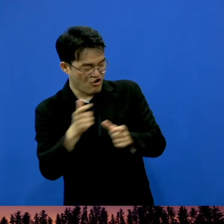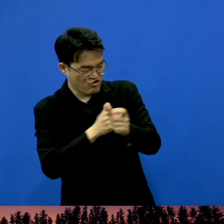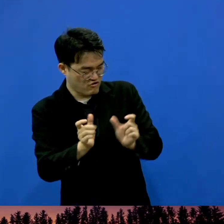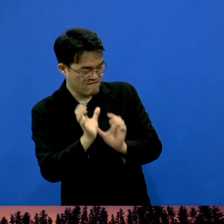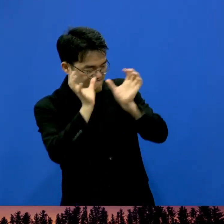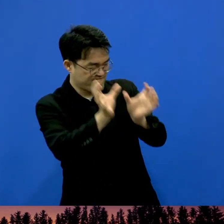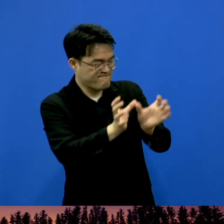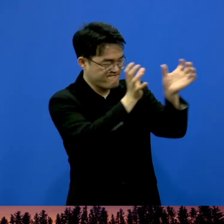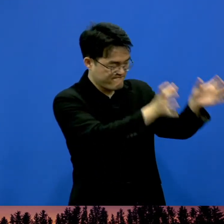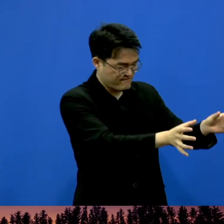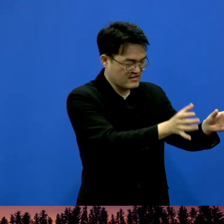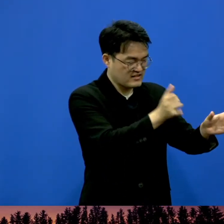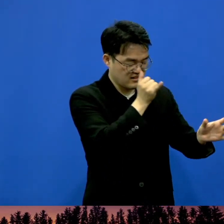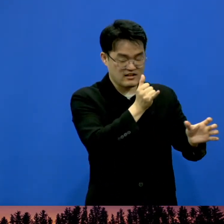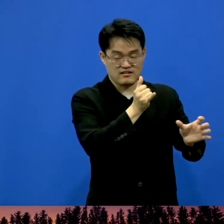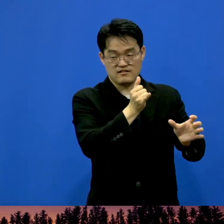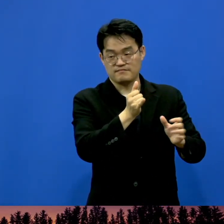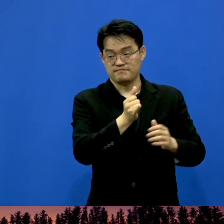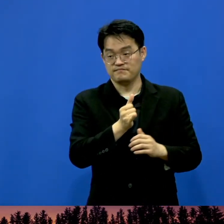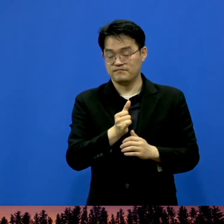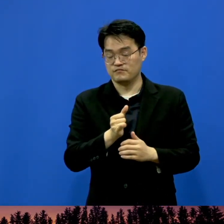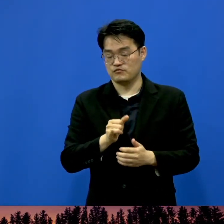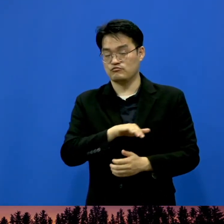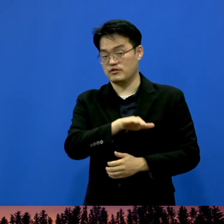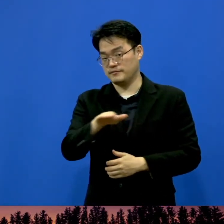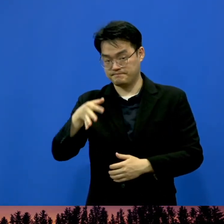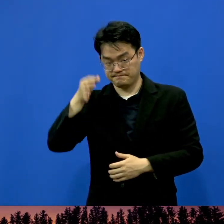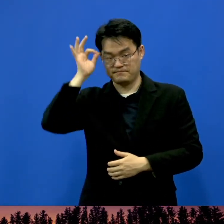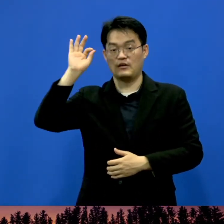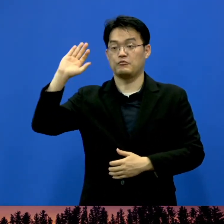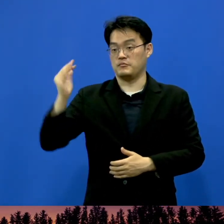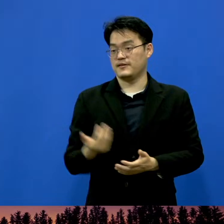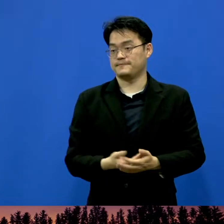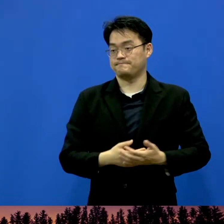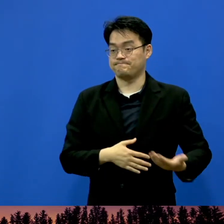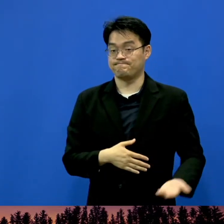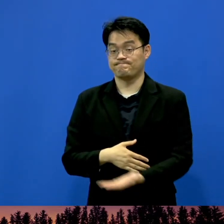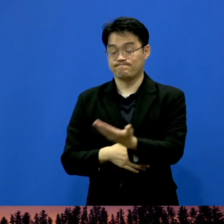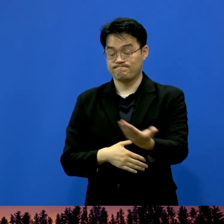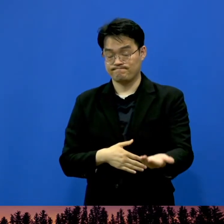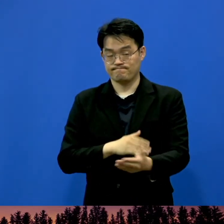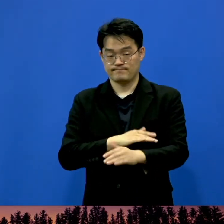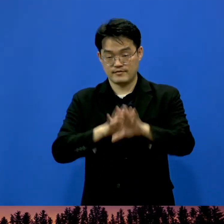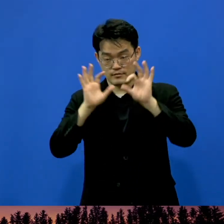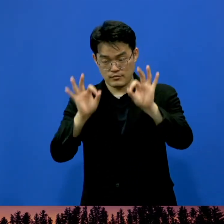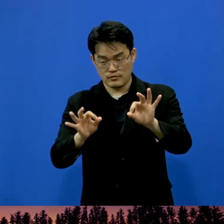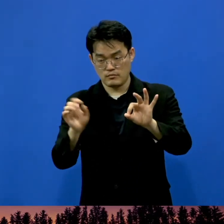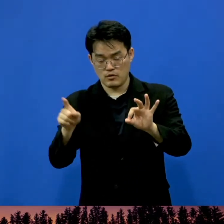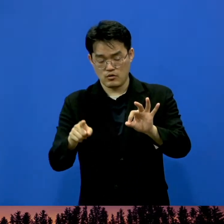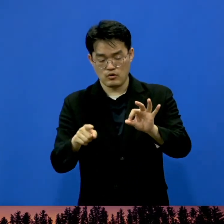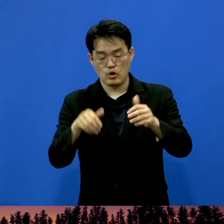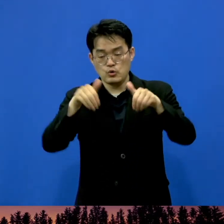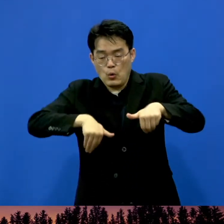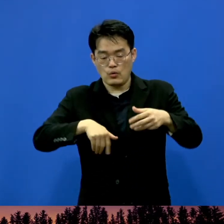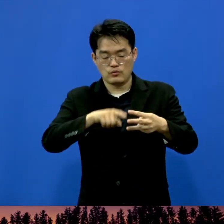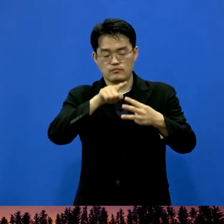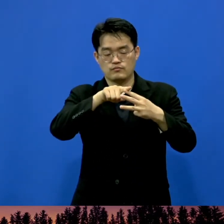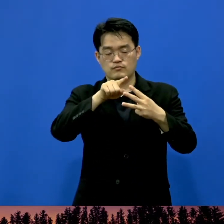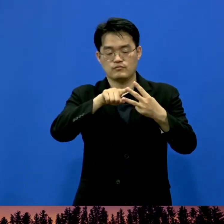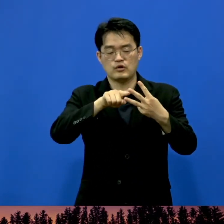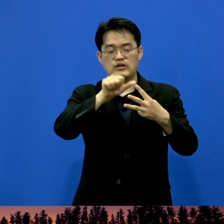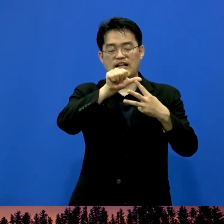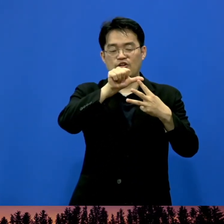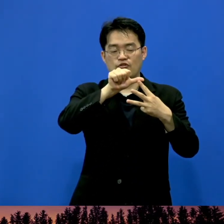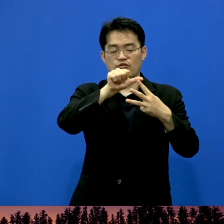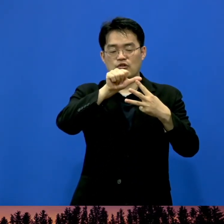이 비유 속에 이제 들어가 있습니다. 자, 그런데 우리가 이제 살펴볼 것은 이 한 달란트 받은 종을 살펴보는데, 그는